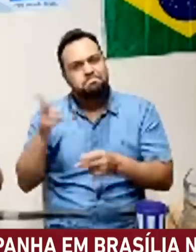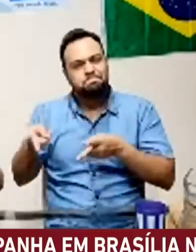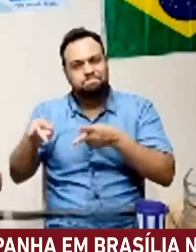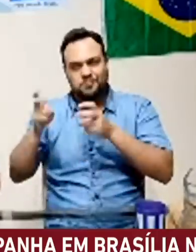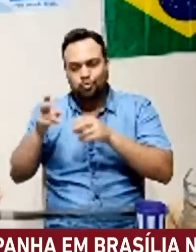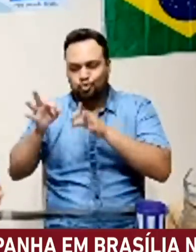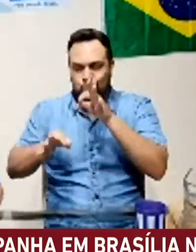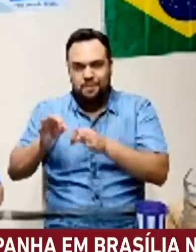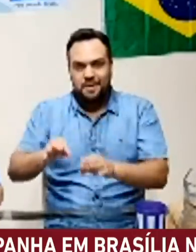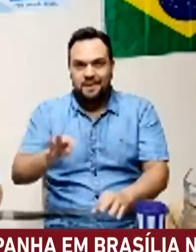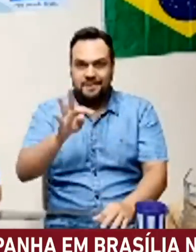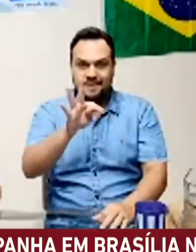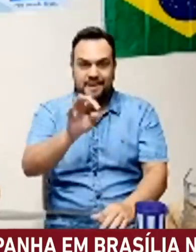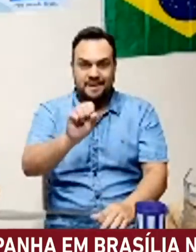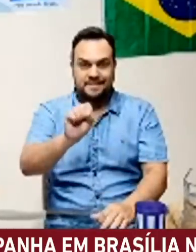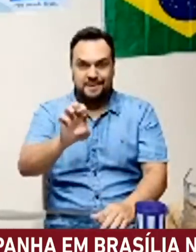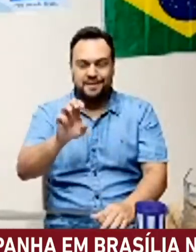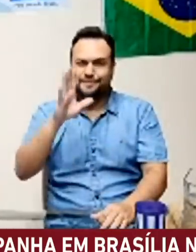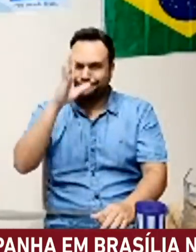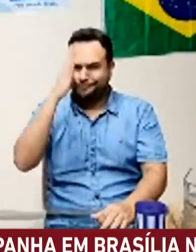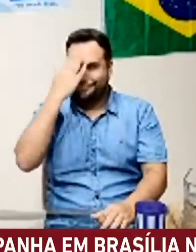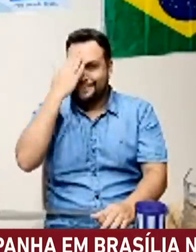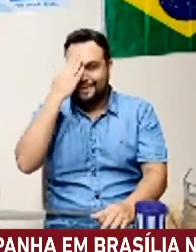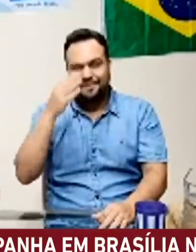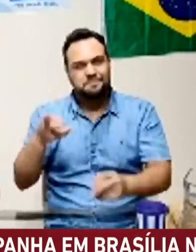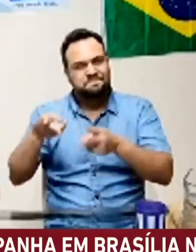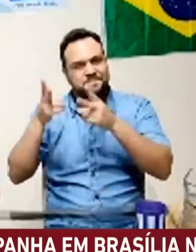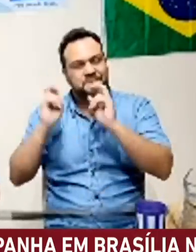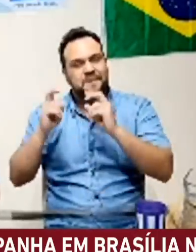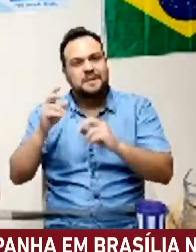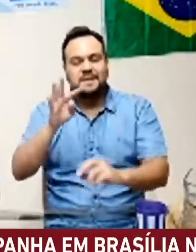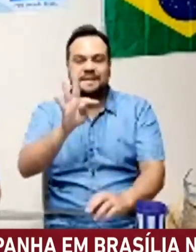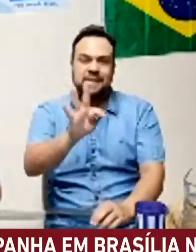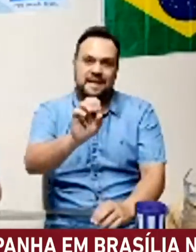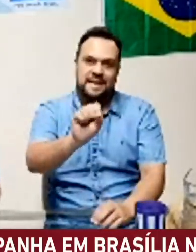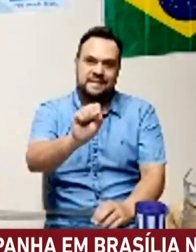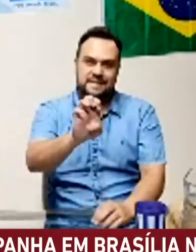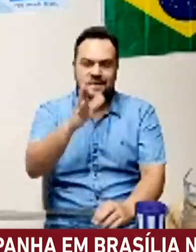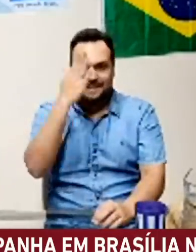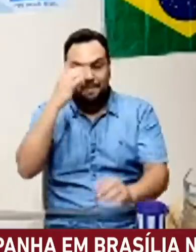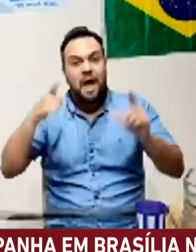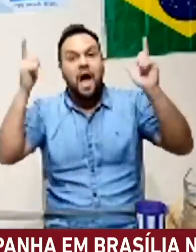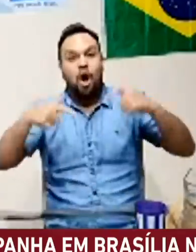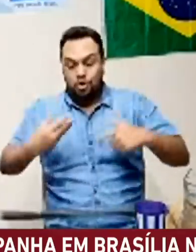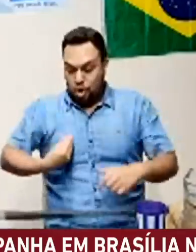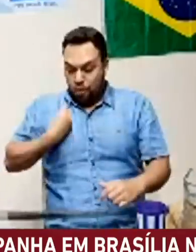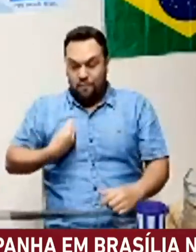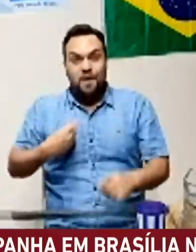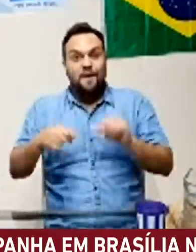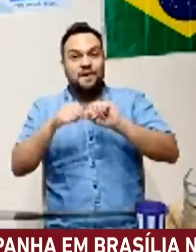do TSE, se ninguém tem dúvida disso. Sabe que o TSE sabe onde é que eu estou fazendo essa live?